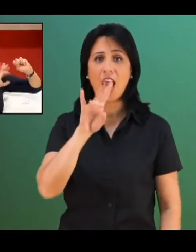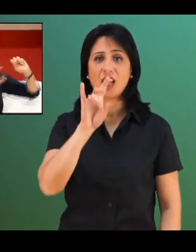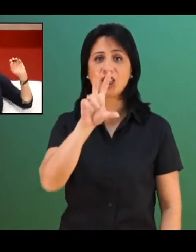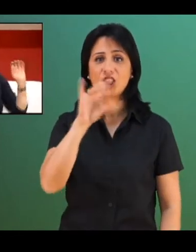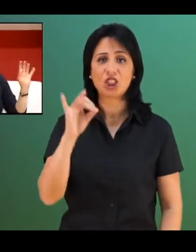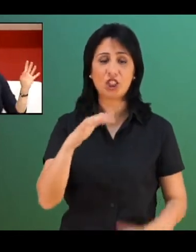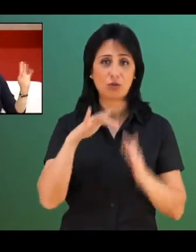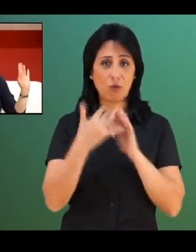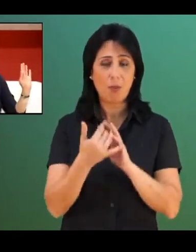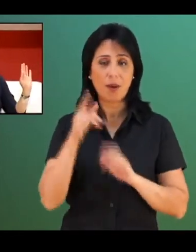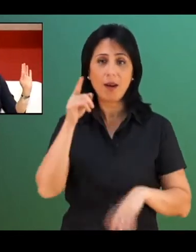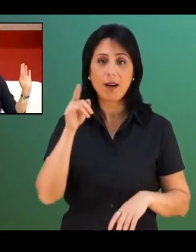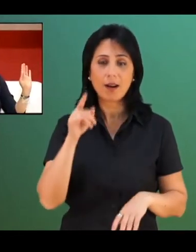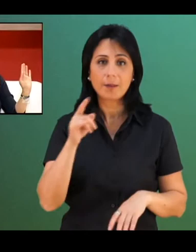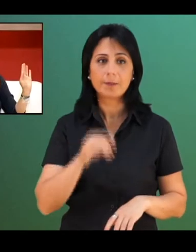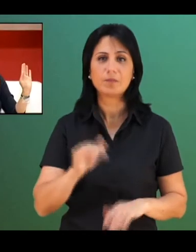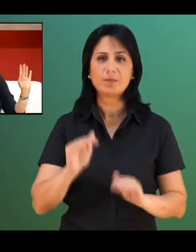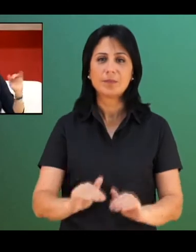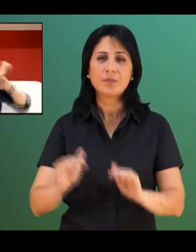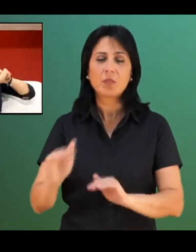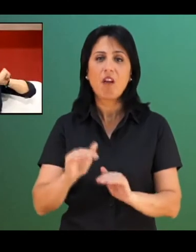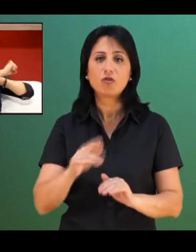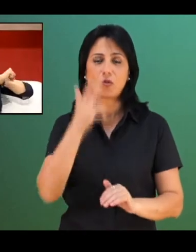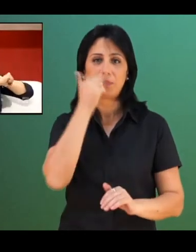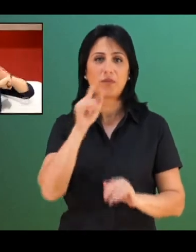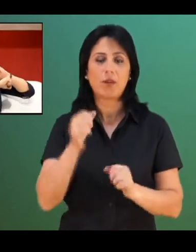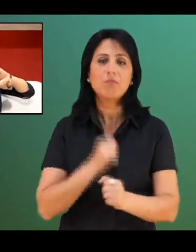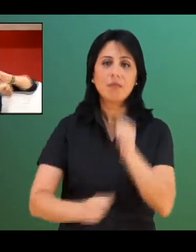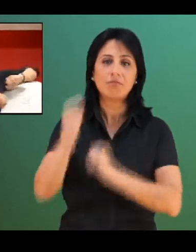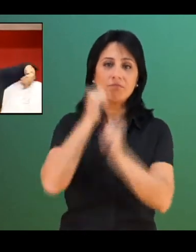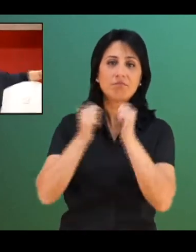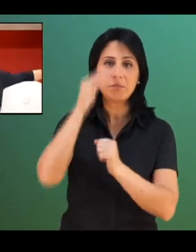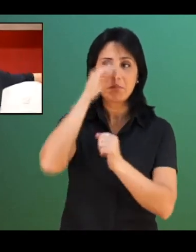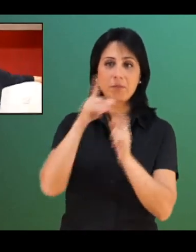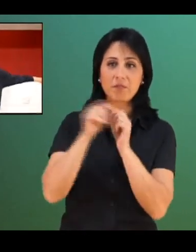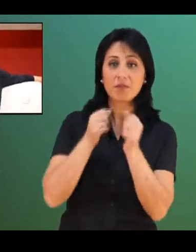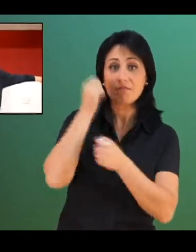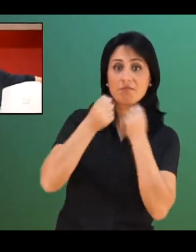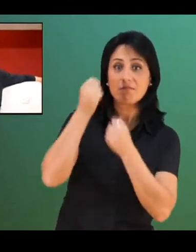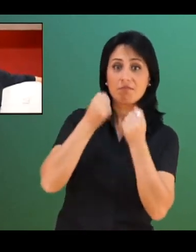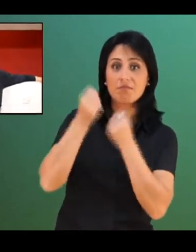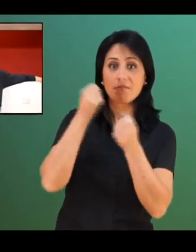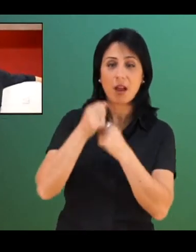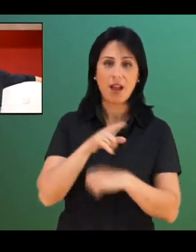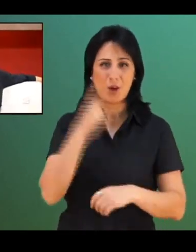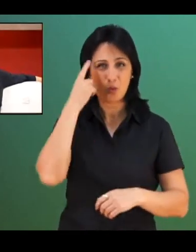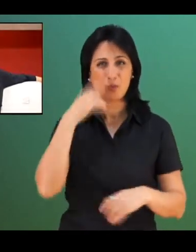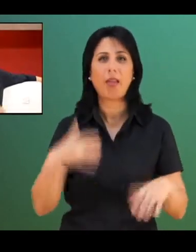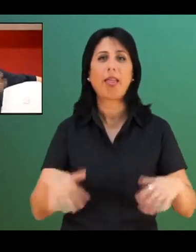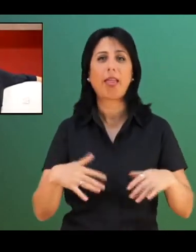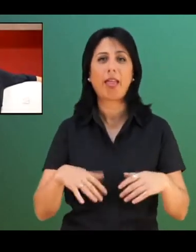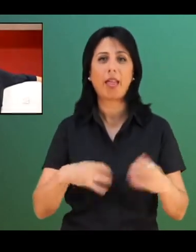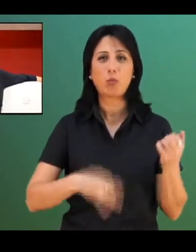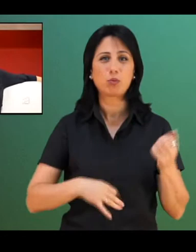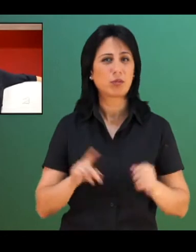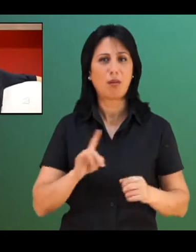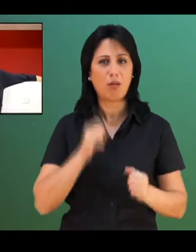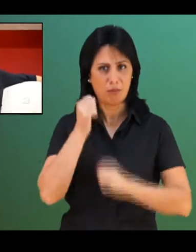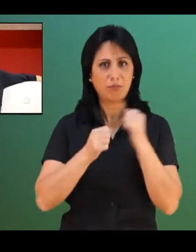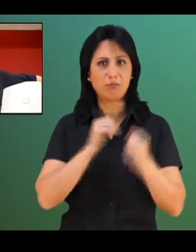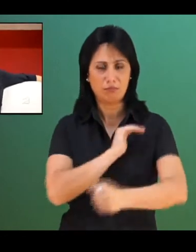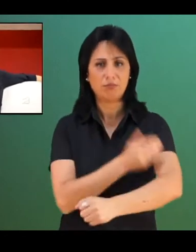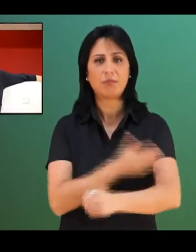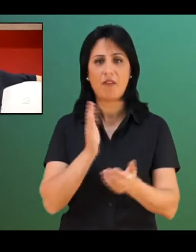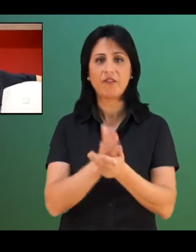რა, დასირებული მუსიკანტი არ გეგონოს. თან მაგრა ურტყავს ბოქსიორი და ერთი ორი გამოიძახა ახლა